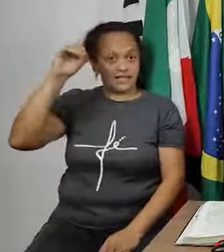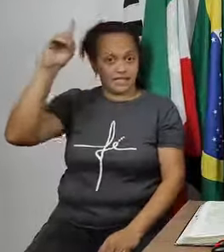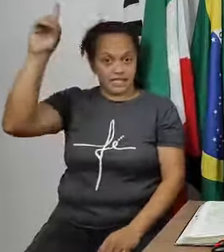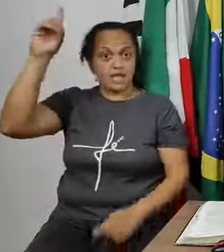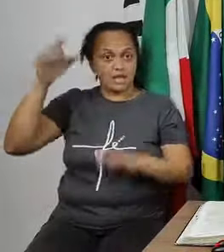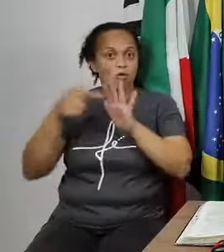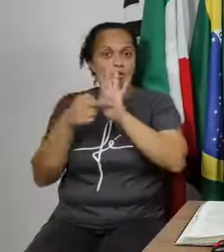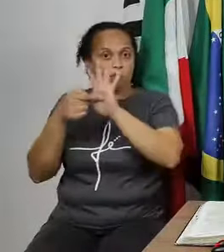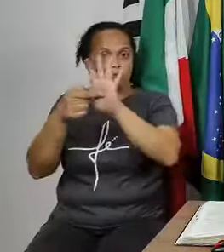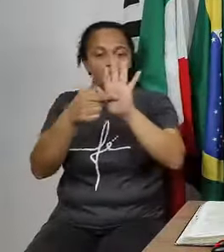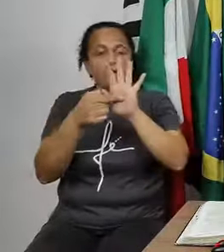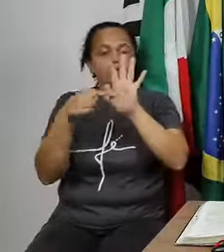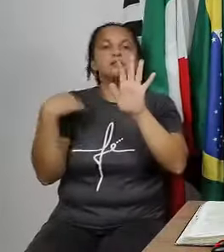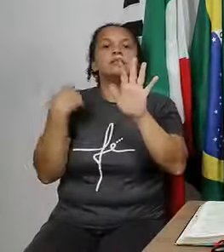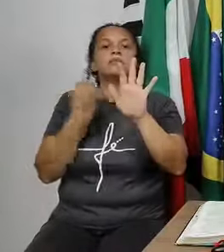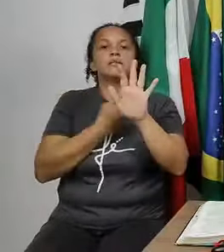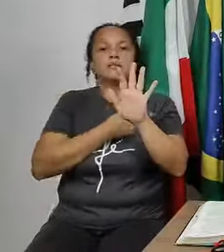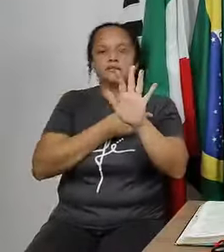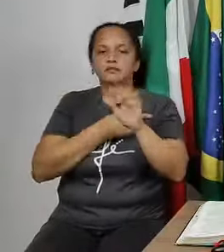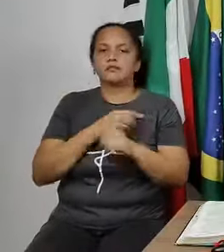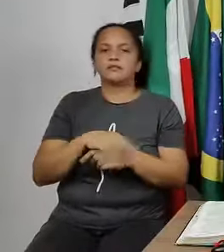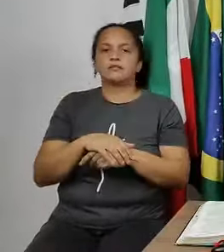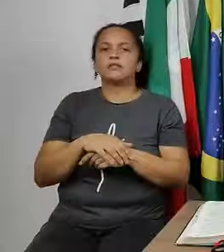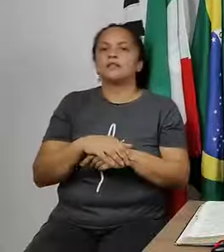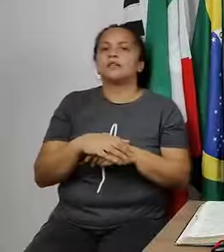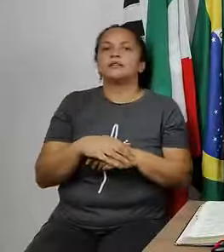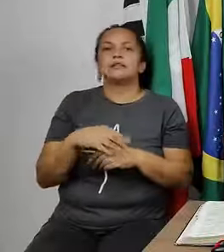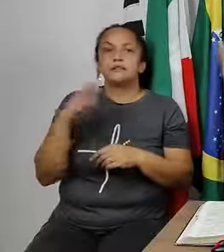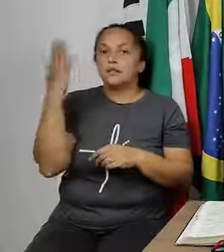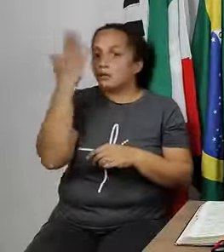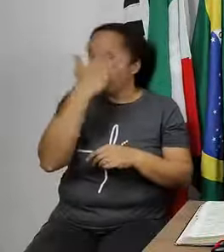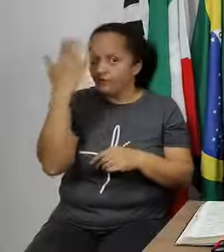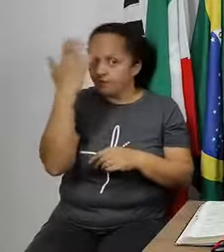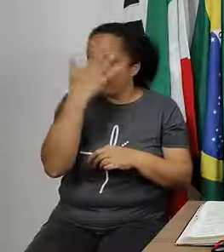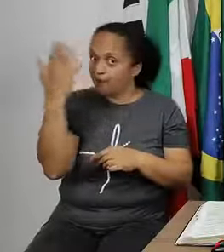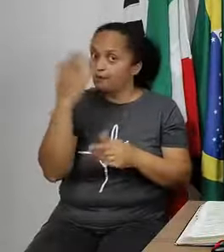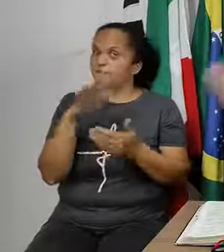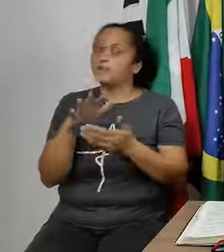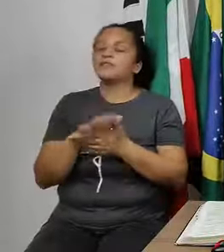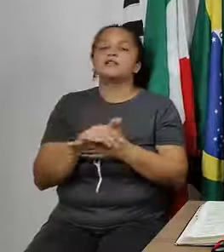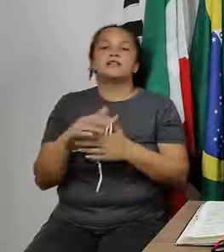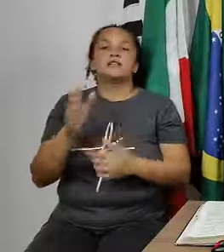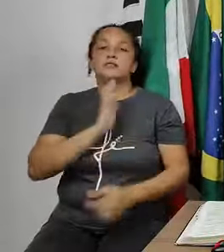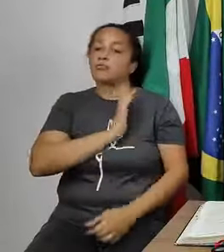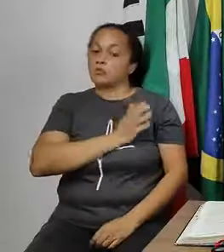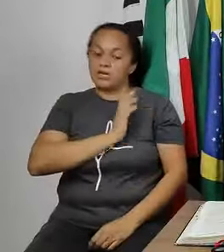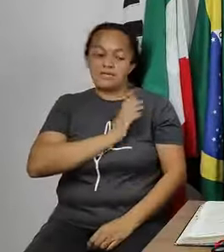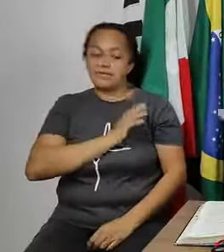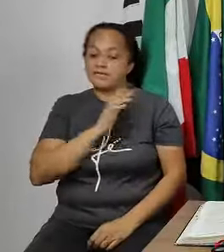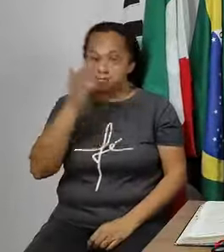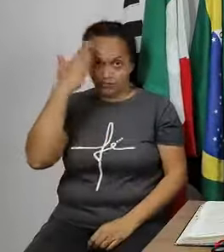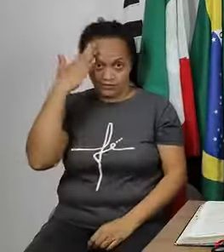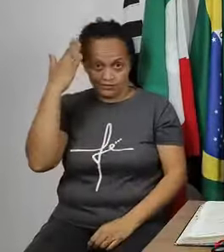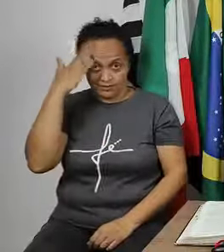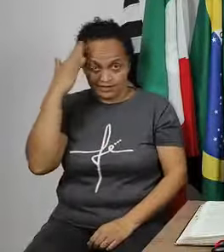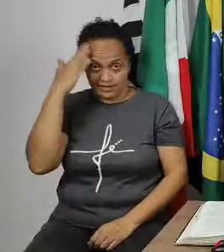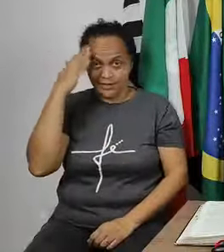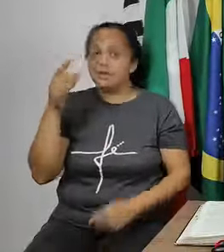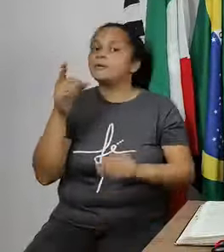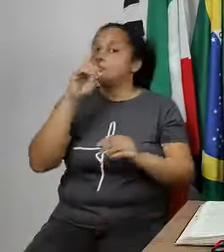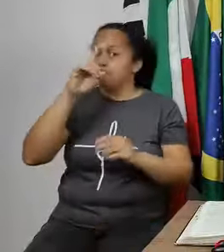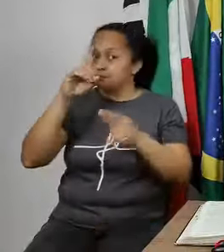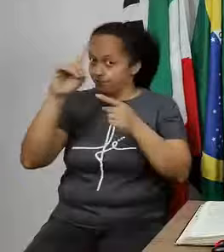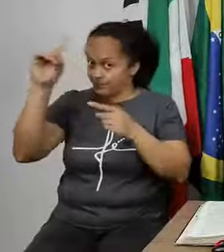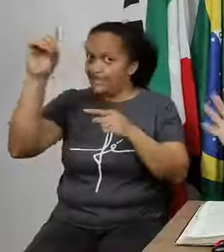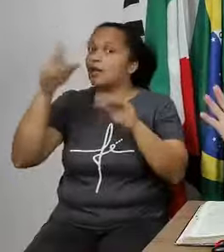nós essas coisas, que os olhos ainda não viram, os ouvidos não ouviram, o coração não percebeu. Deus revela